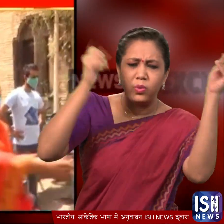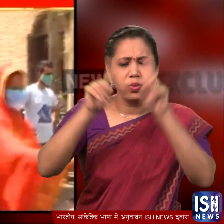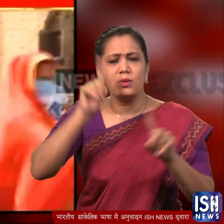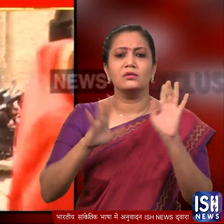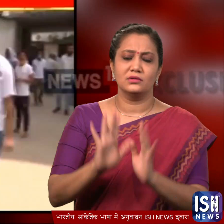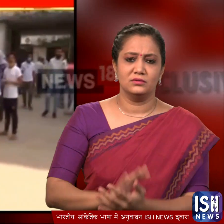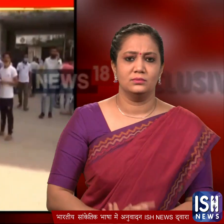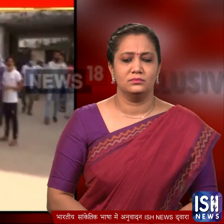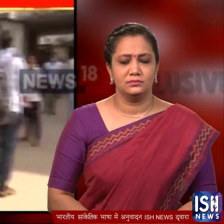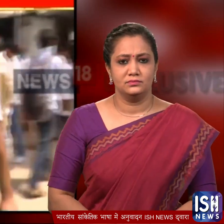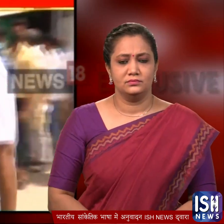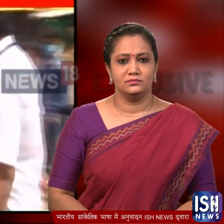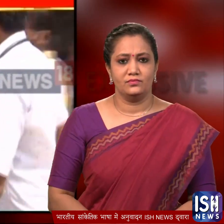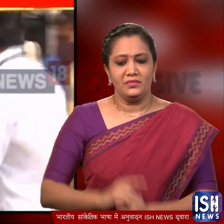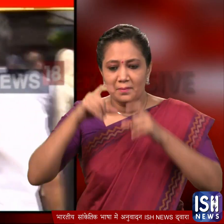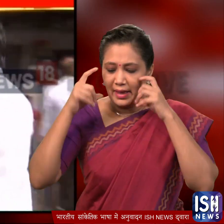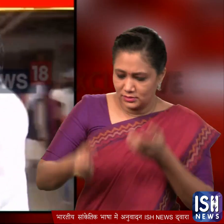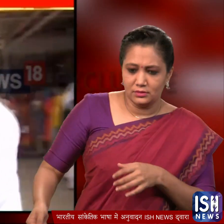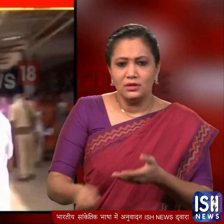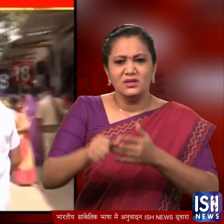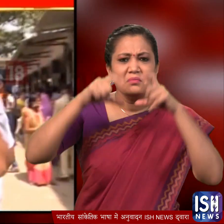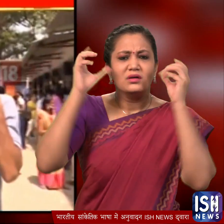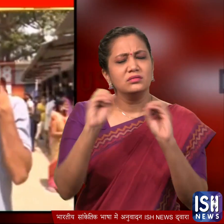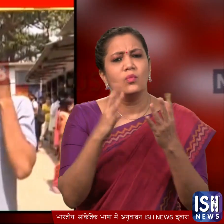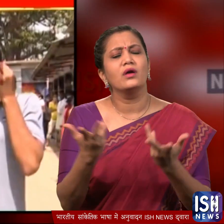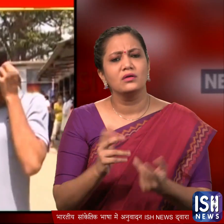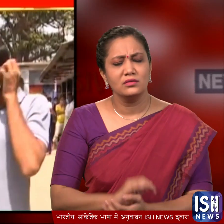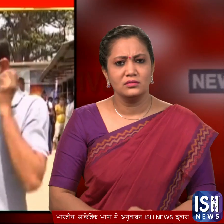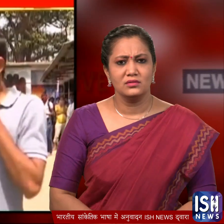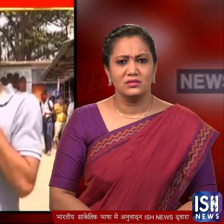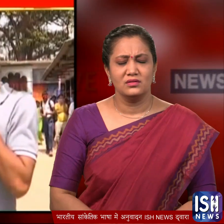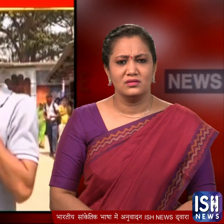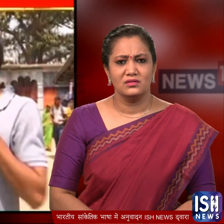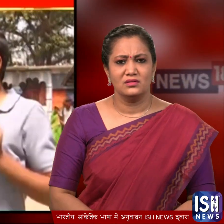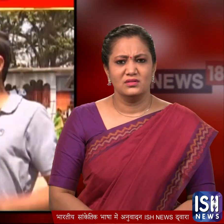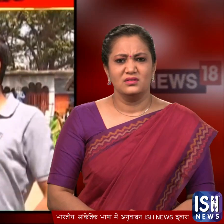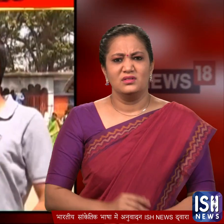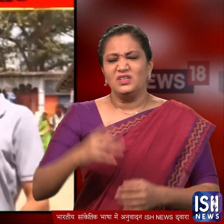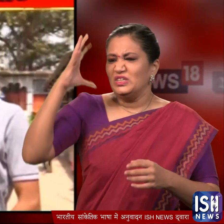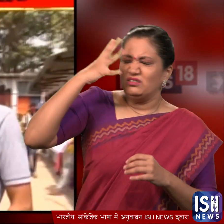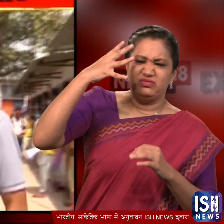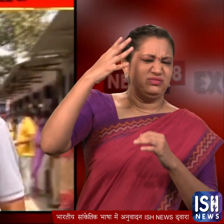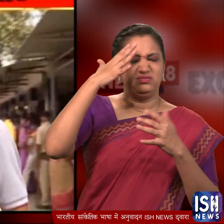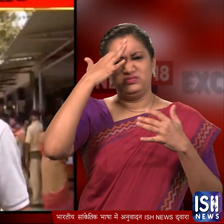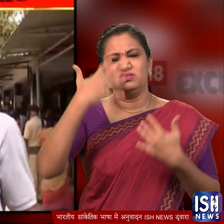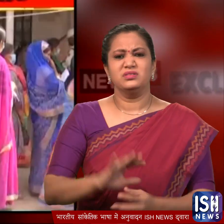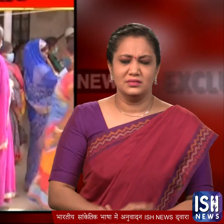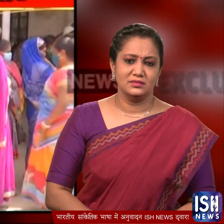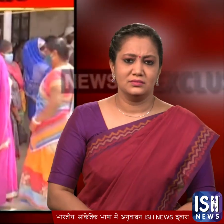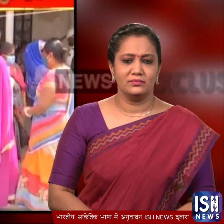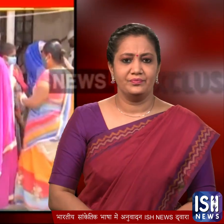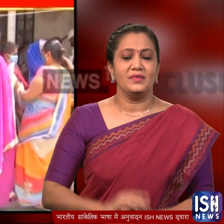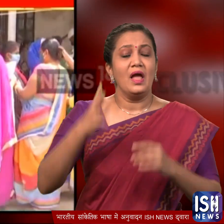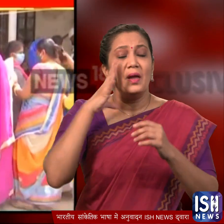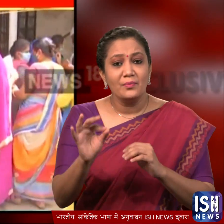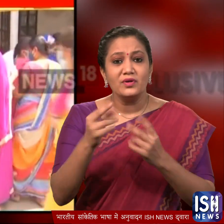दिए गए। मास्क हाथ में लेकर घूम रहे, पहने क्यों नहीं है? मैं बहुत ज्यादा धूप लग रहा था इसीलिए। सिर्फ मास्क ही